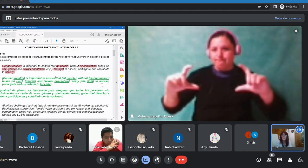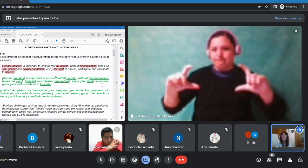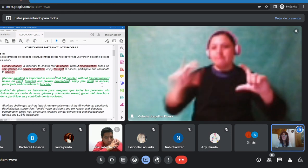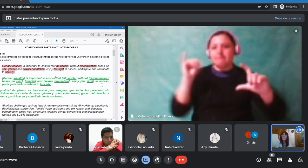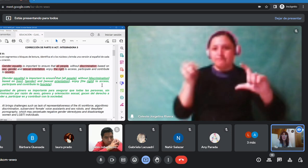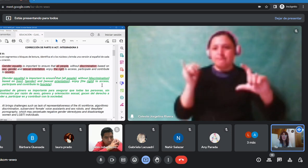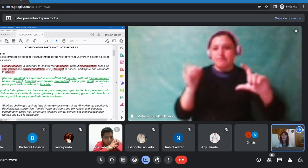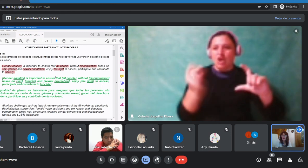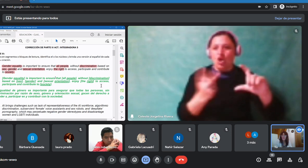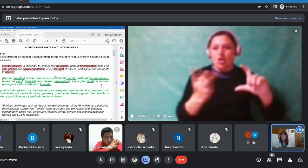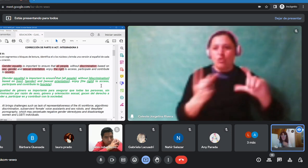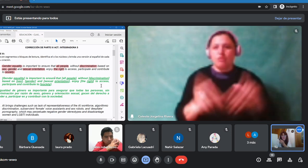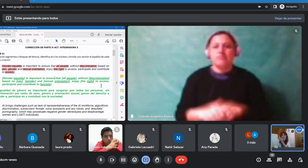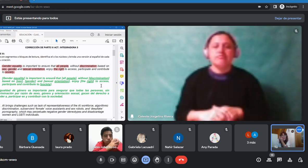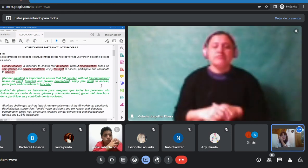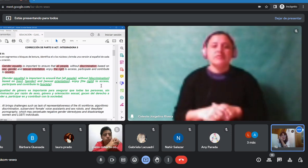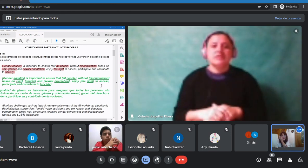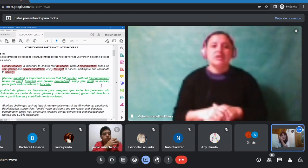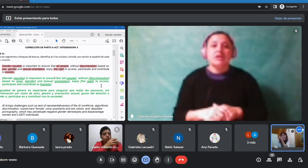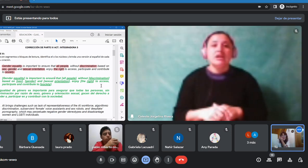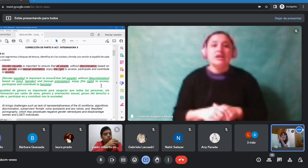Bien. La segunda.